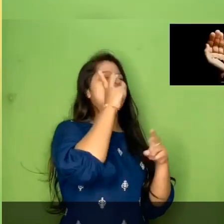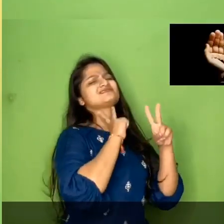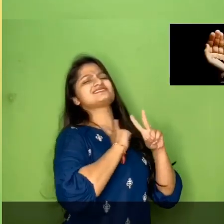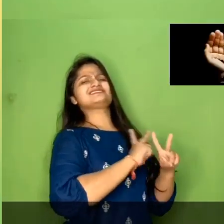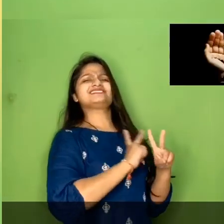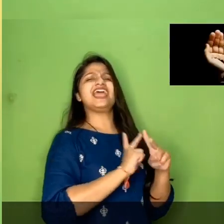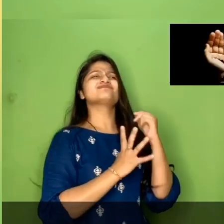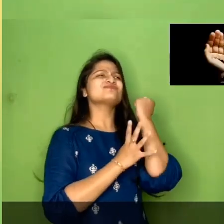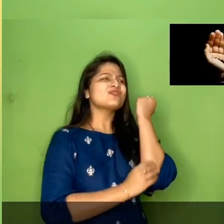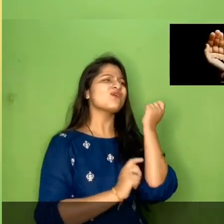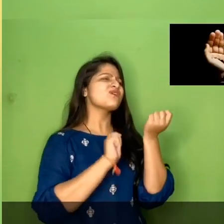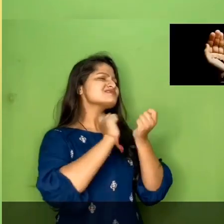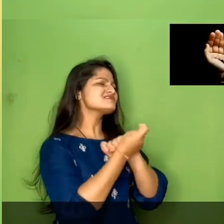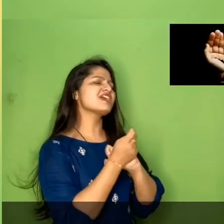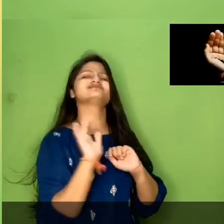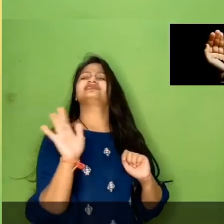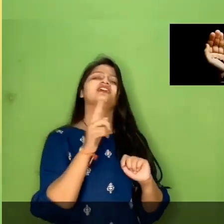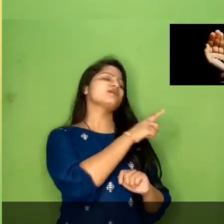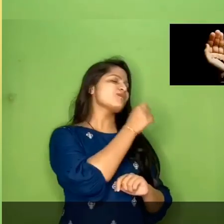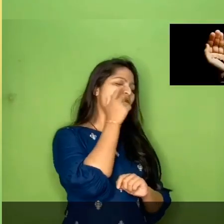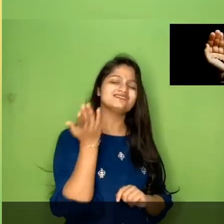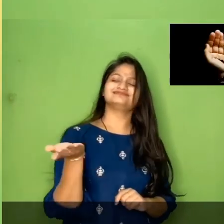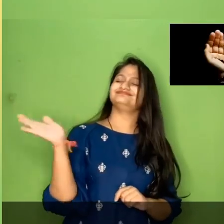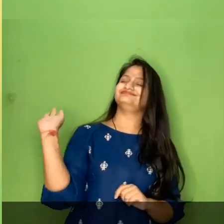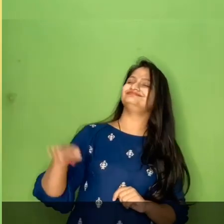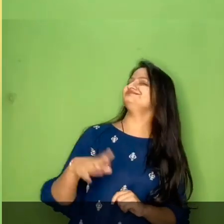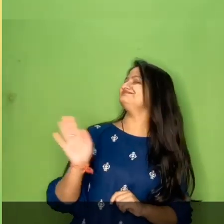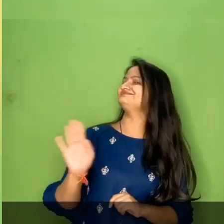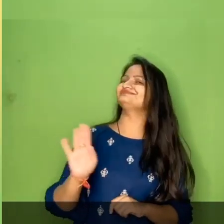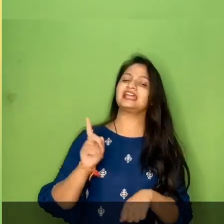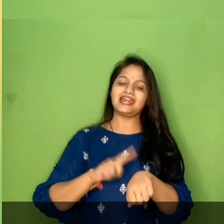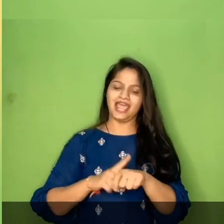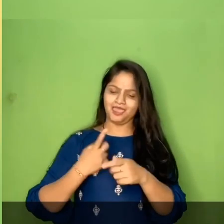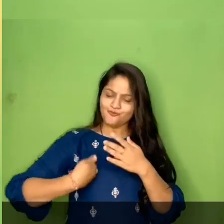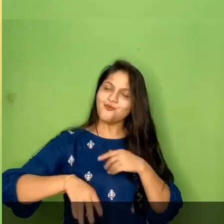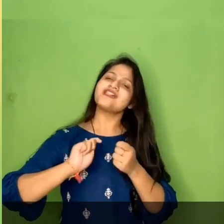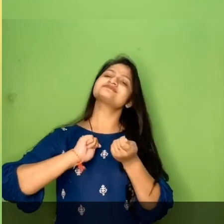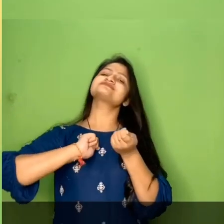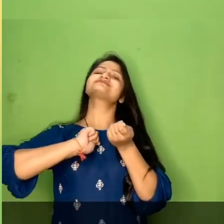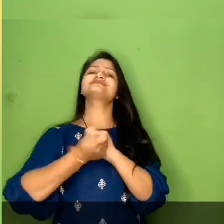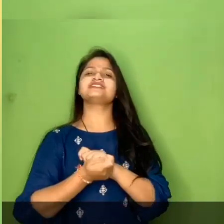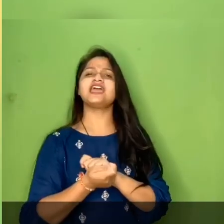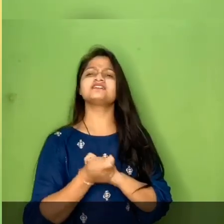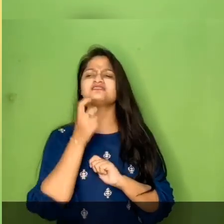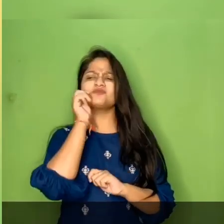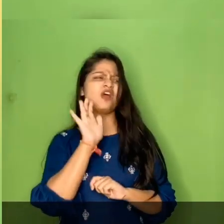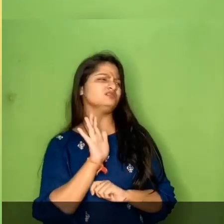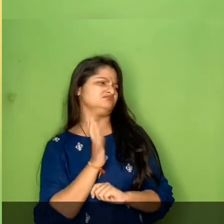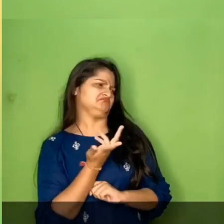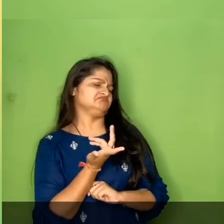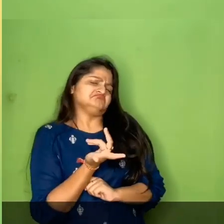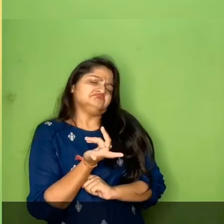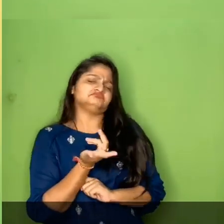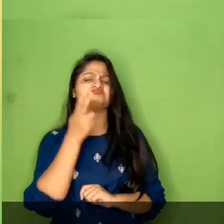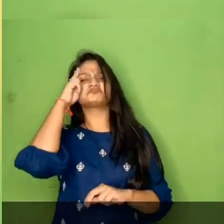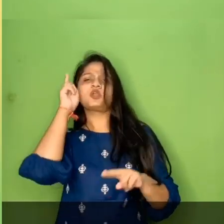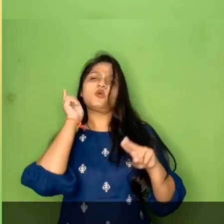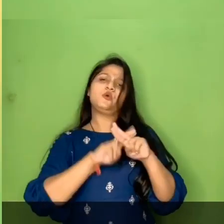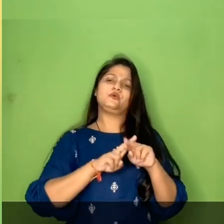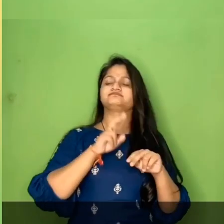हूँ, तुम्हारी ऐसे ही हमेशा स्थिति बनी रहे। और ये सब सुन के हंसी में उस धनी व्यक्ति ने कहा, अरे नहीं नहीं, ये समय